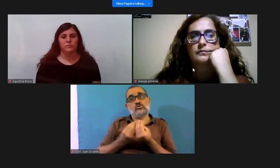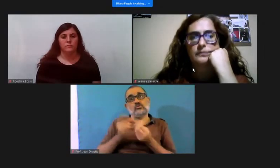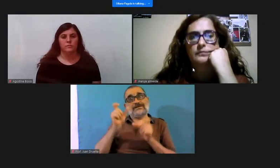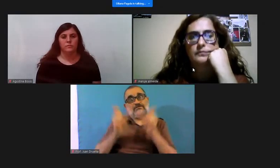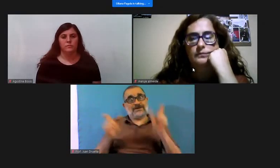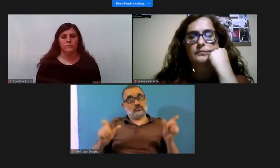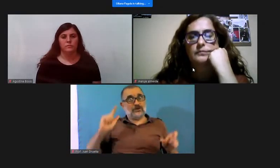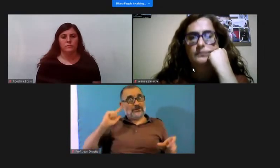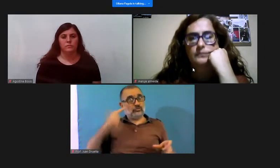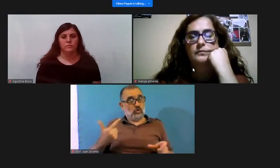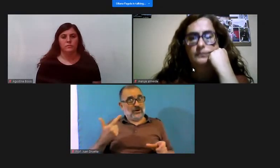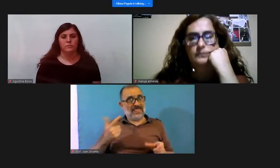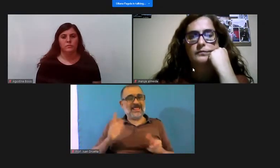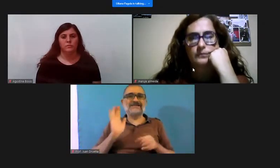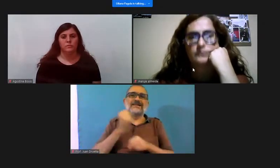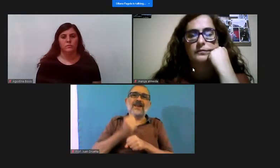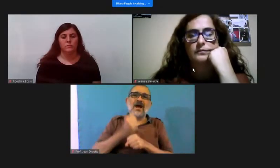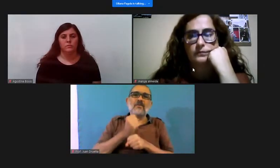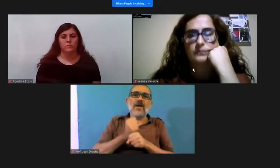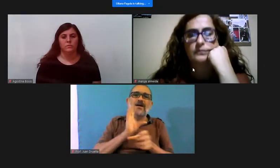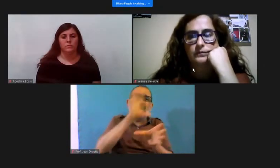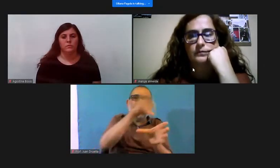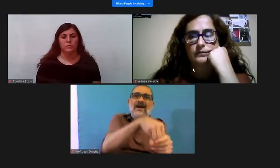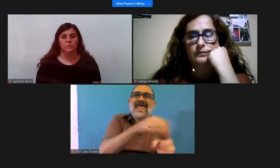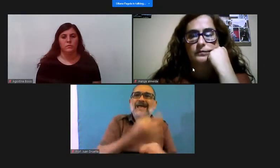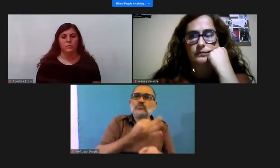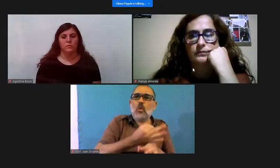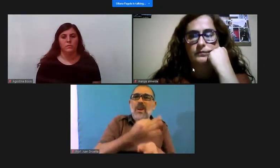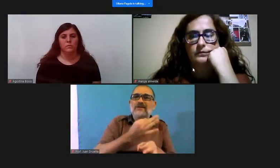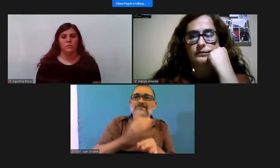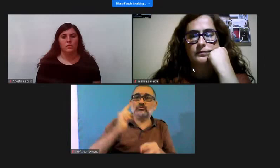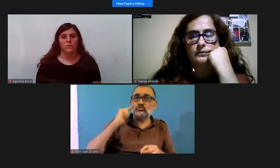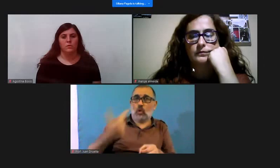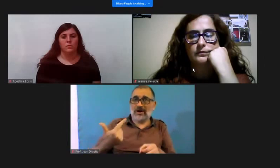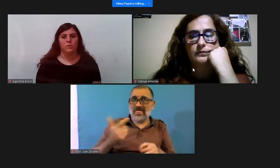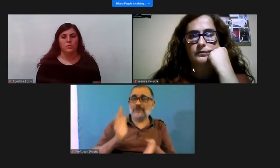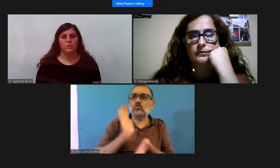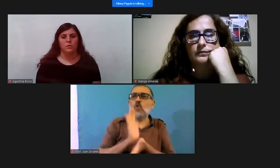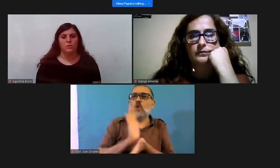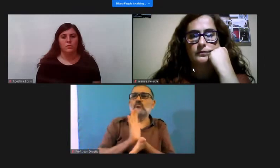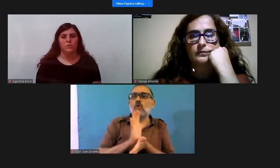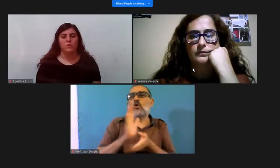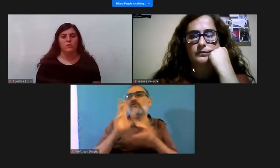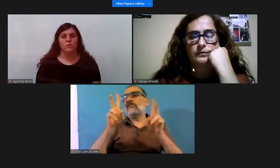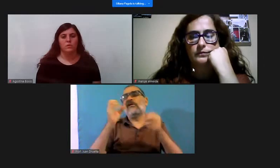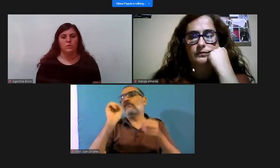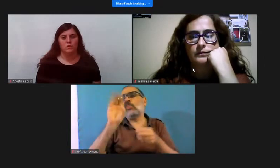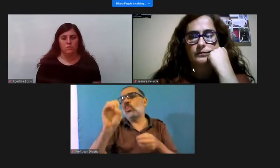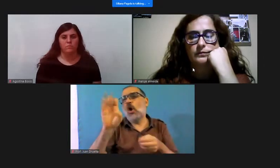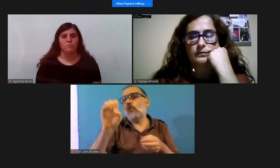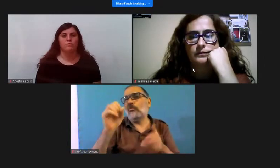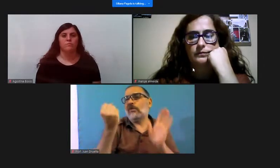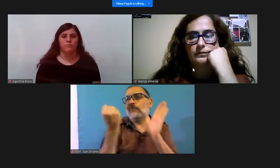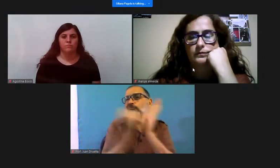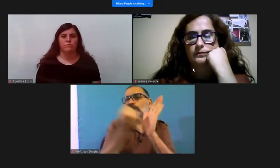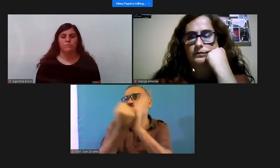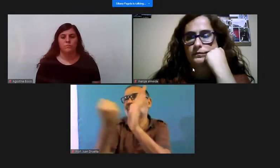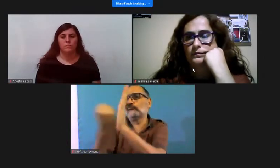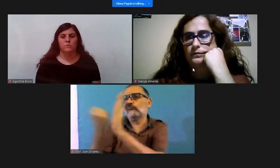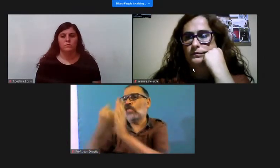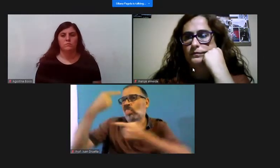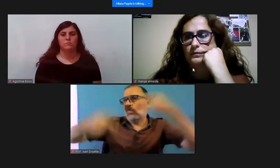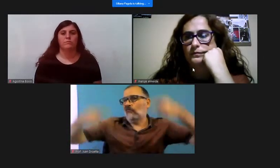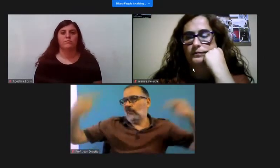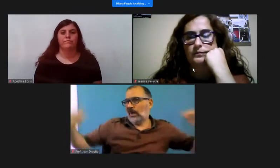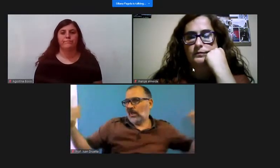Que también resulta importante e interesante. Muchas de las personas sordas trabajan en escuelas de sordos y de sordas,